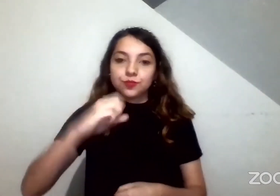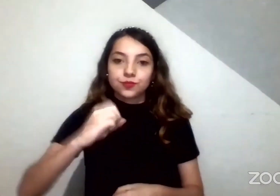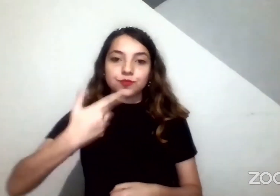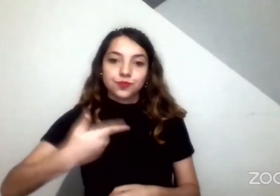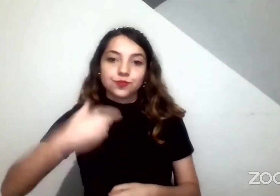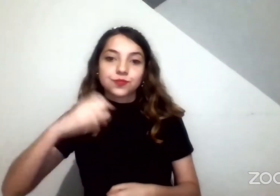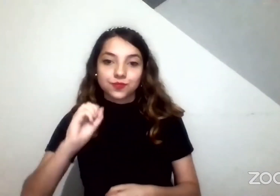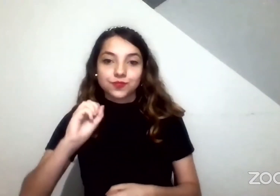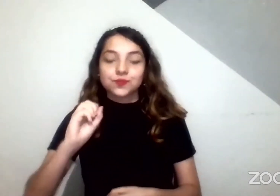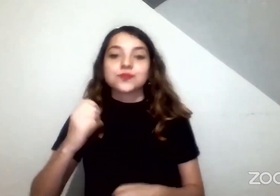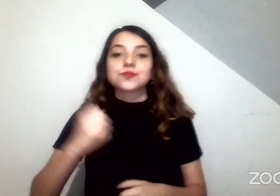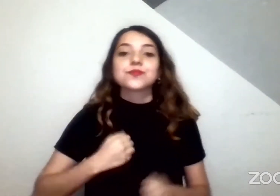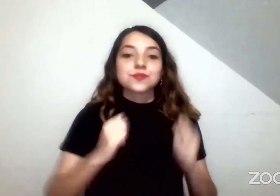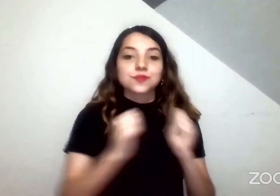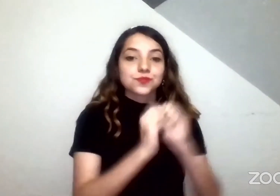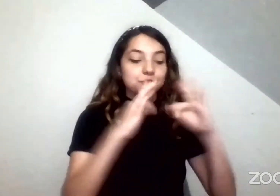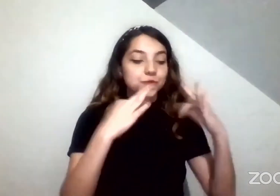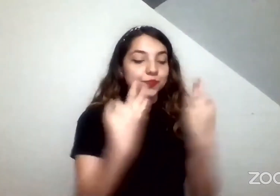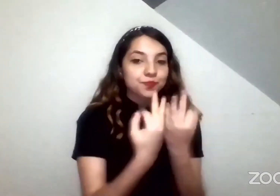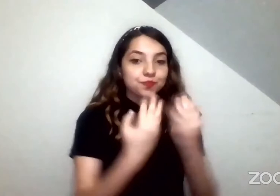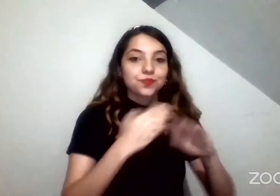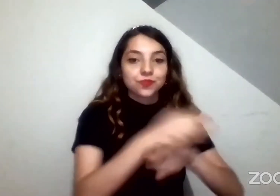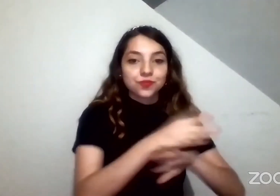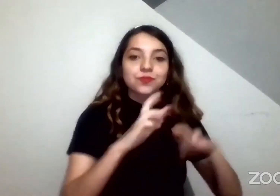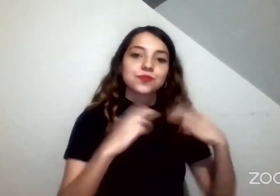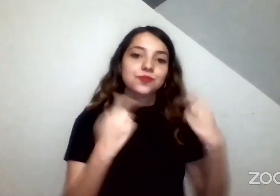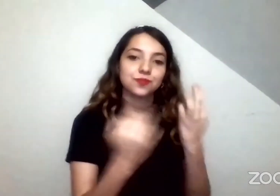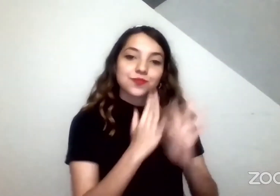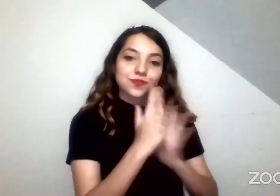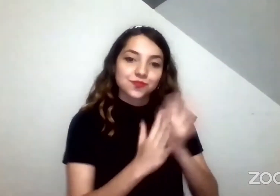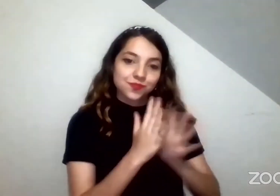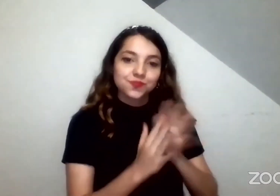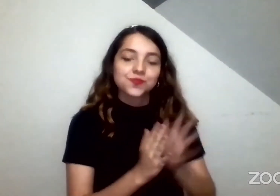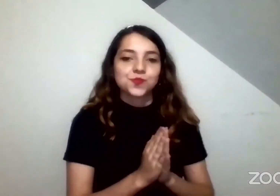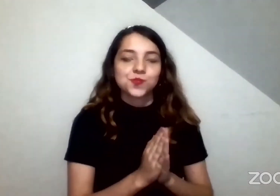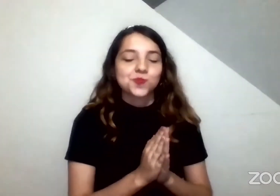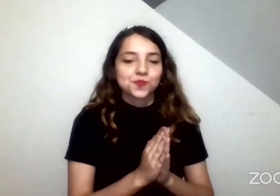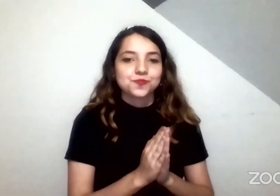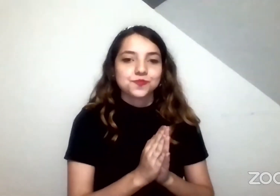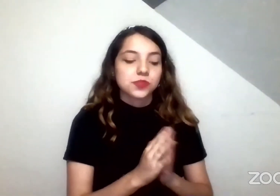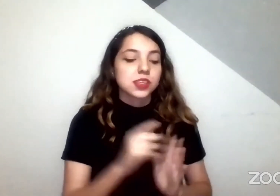Mas no ano de 2020, eu junto com a minha família, nós fomos numa reunião de língua de